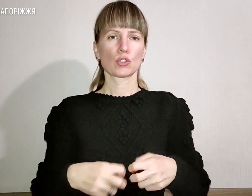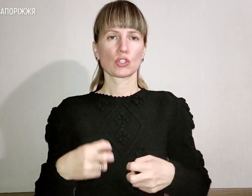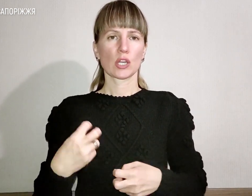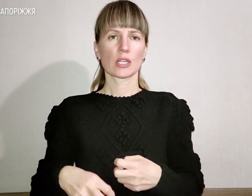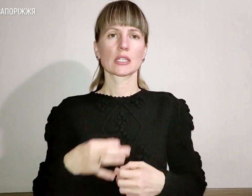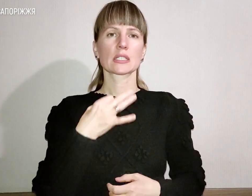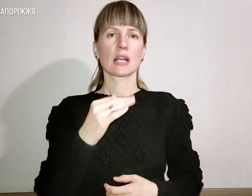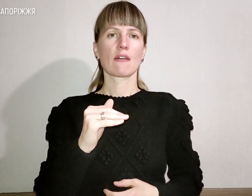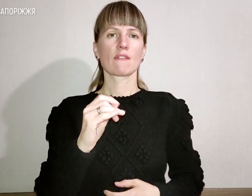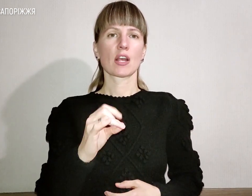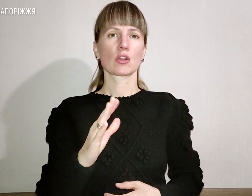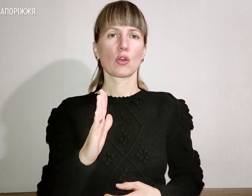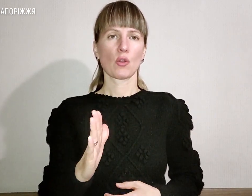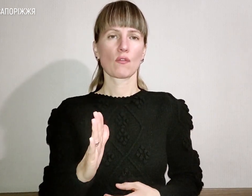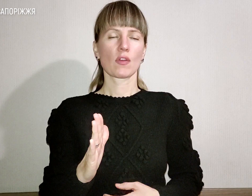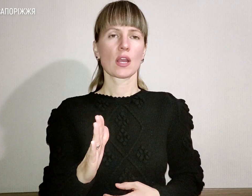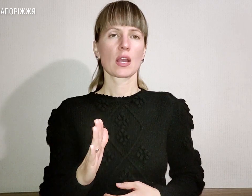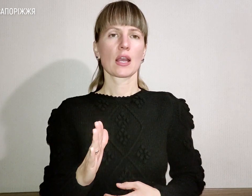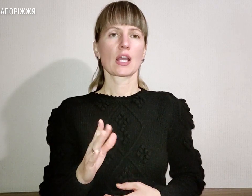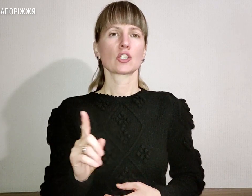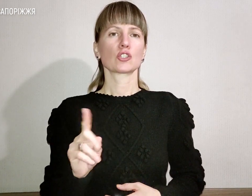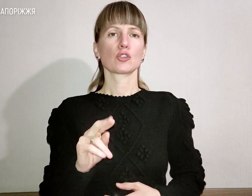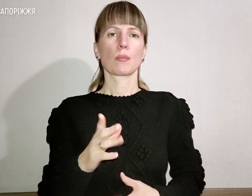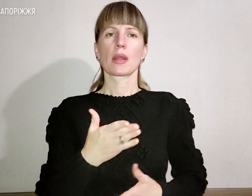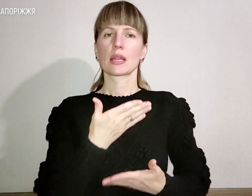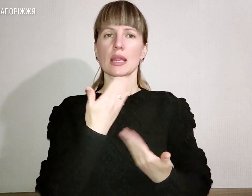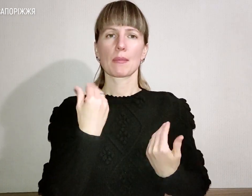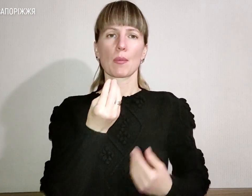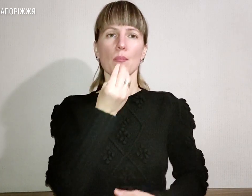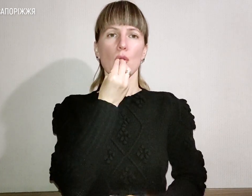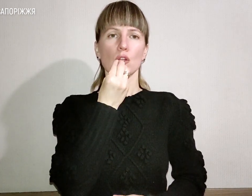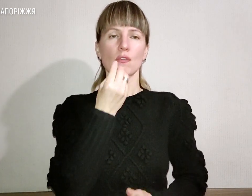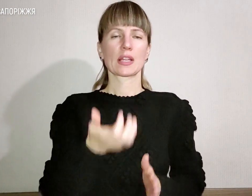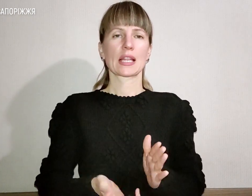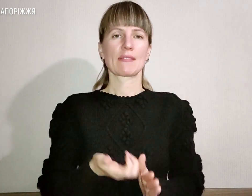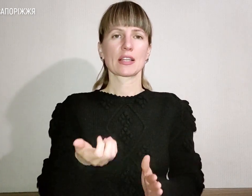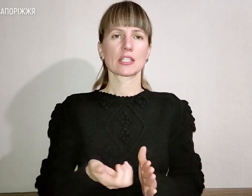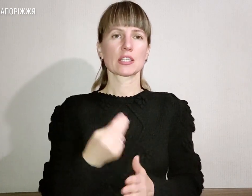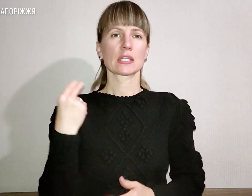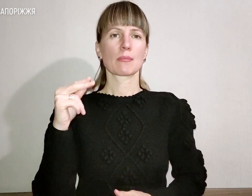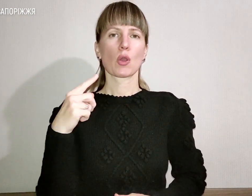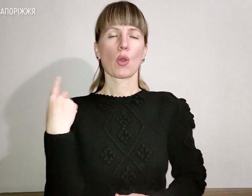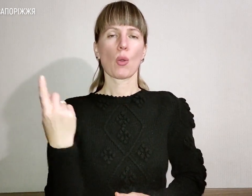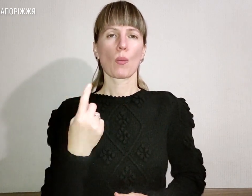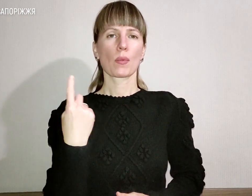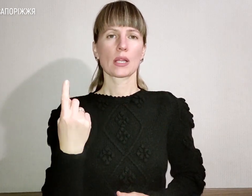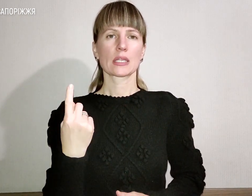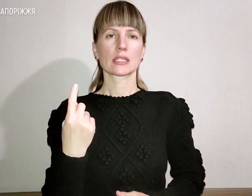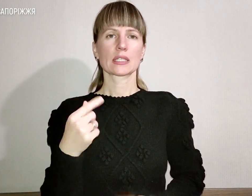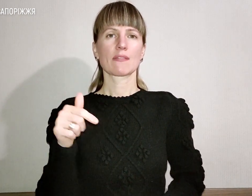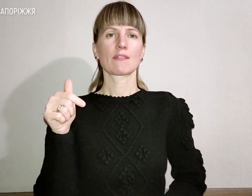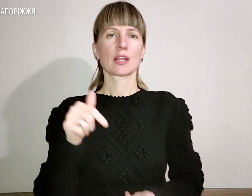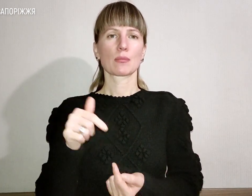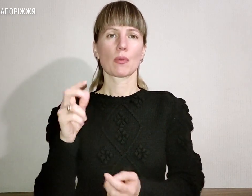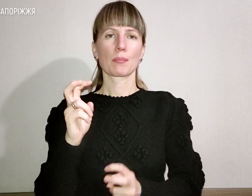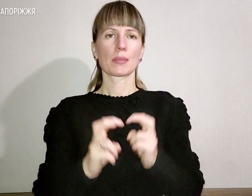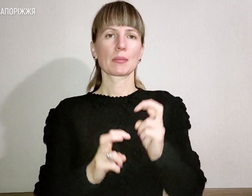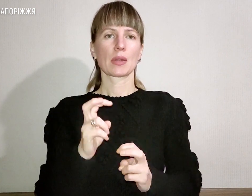Іван Федоров. Аби уникнути продовольчого дефіциту у Запорізькій області, відповідні підприємства